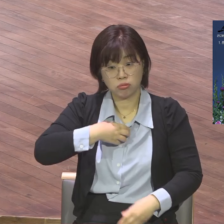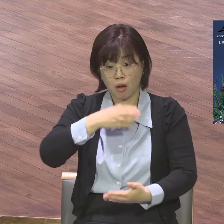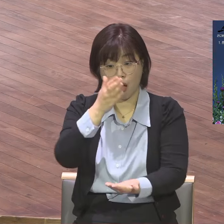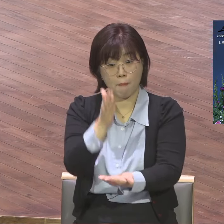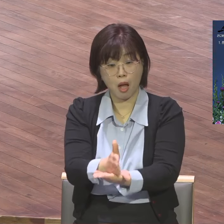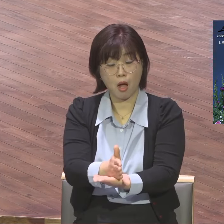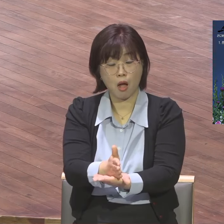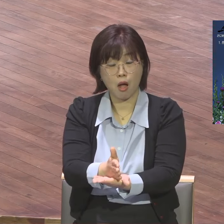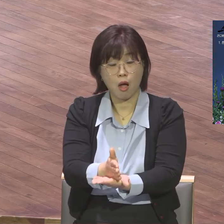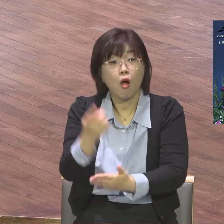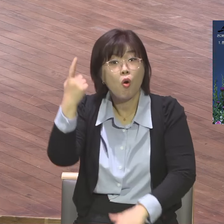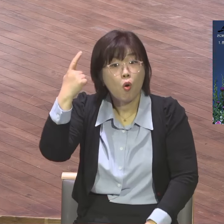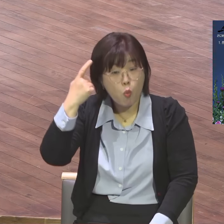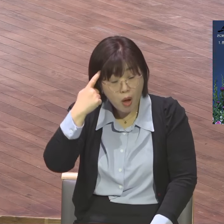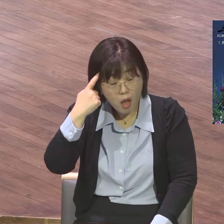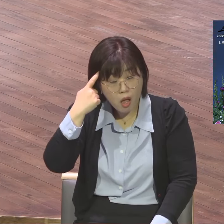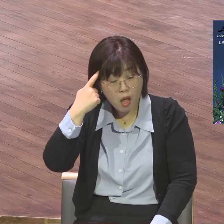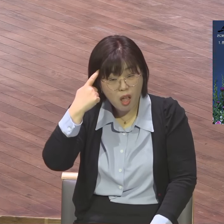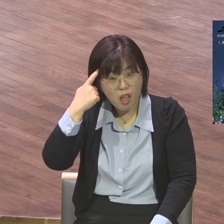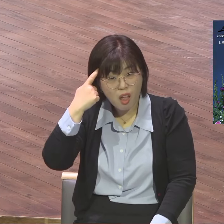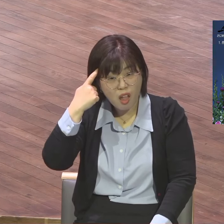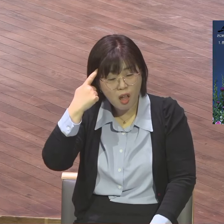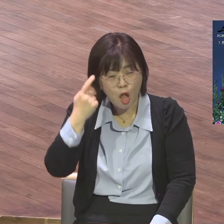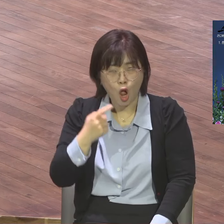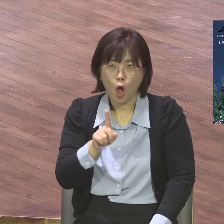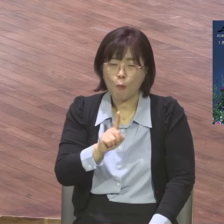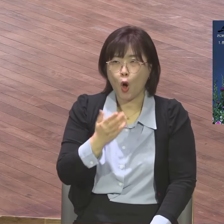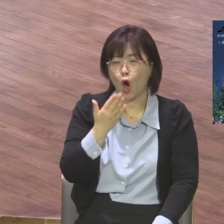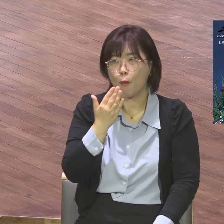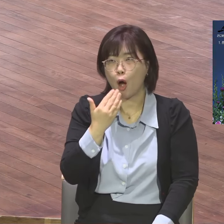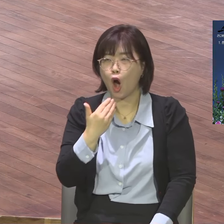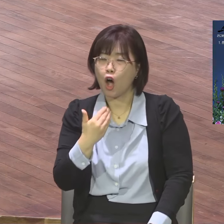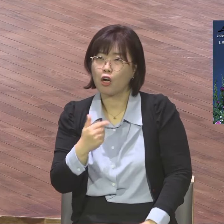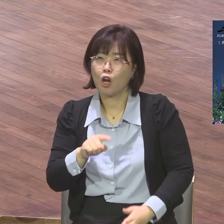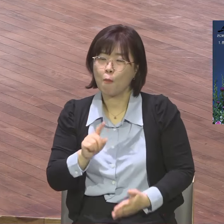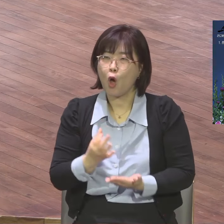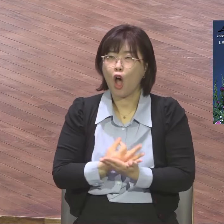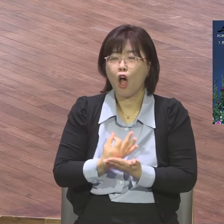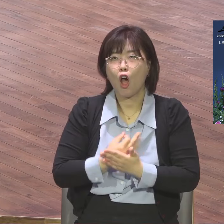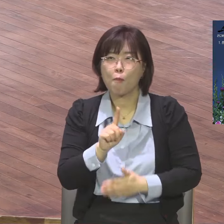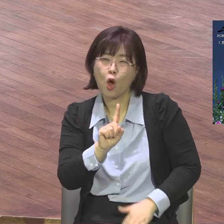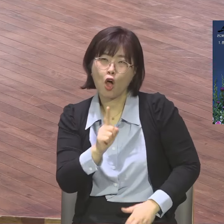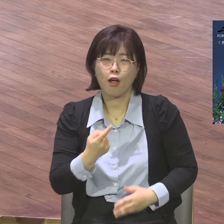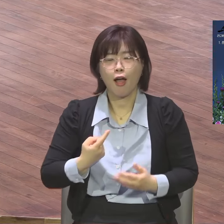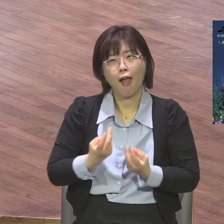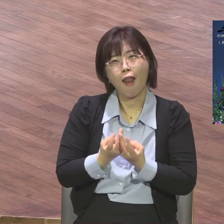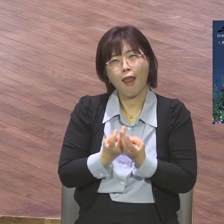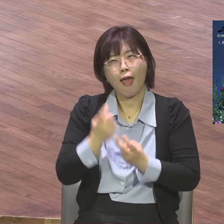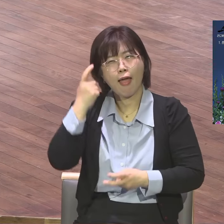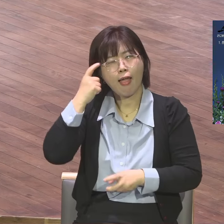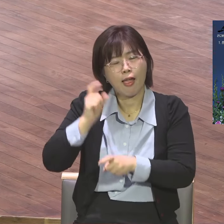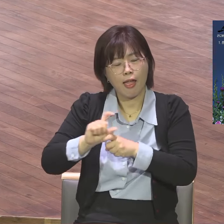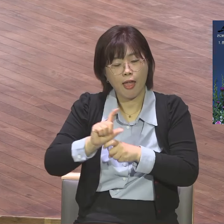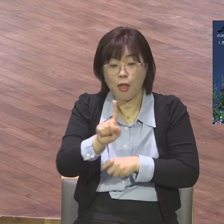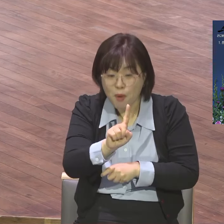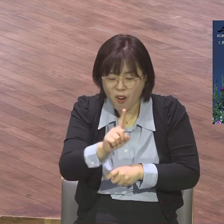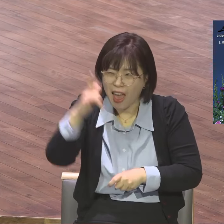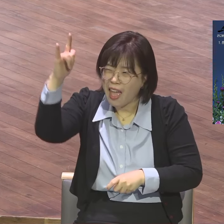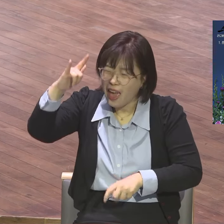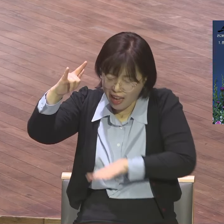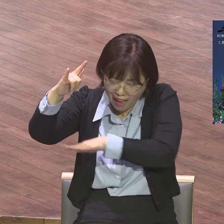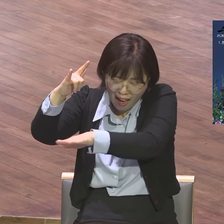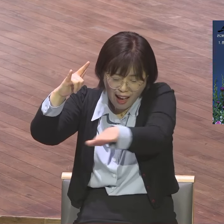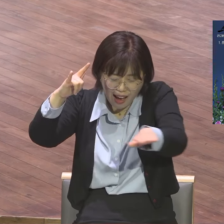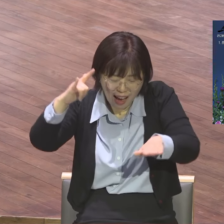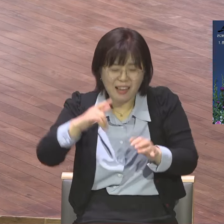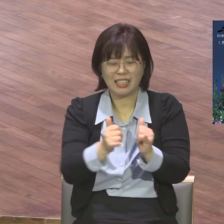말하면 무슨 말이에요? 해 아래의 삶을 초월하라 그 말이에요. 초월해라.